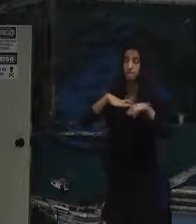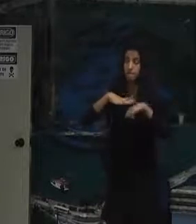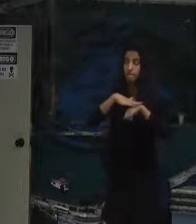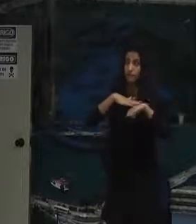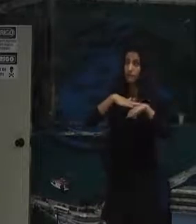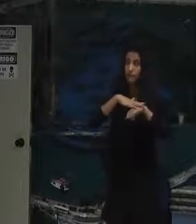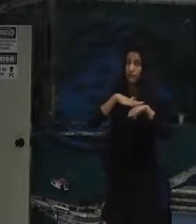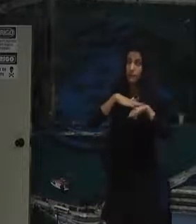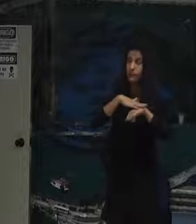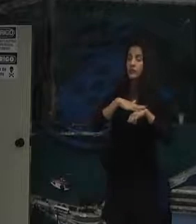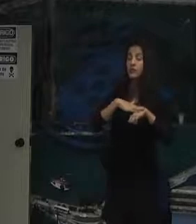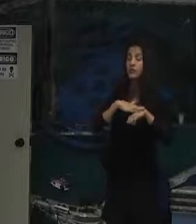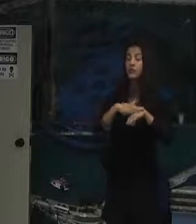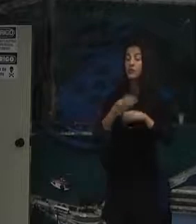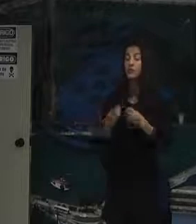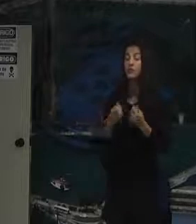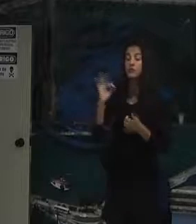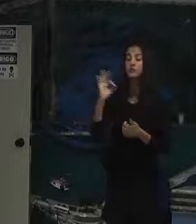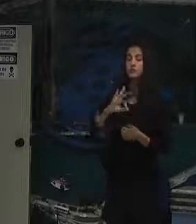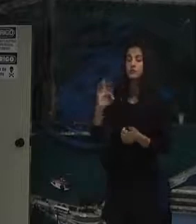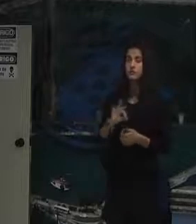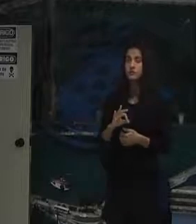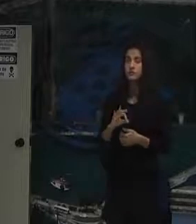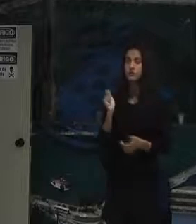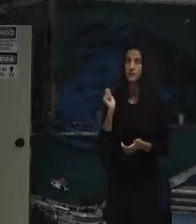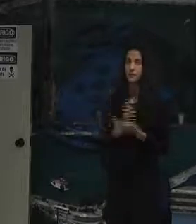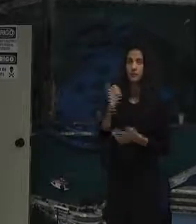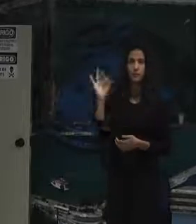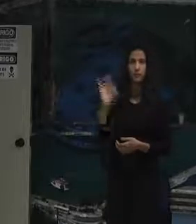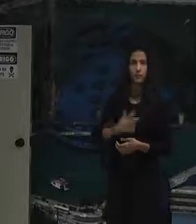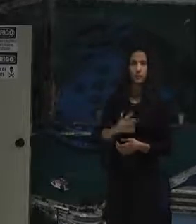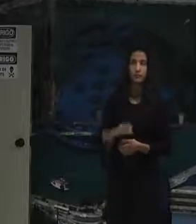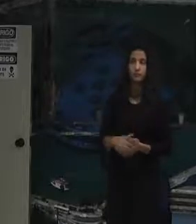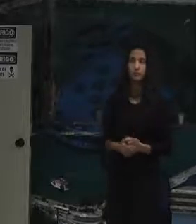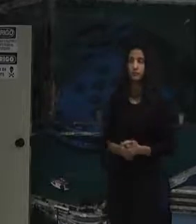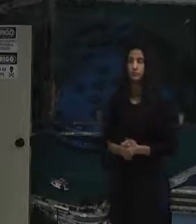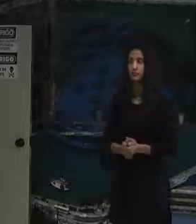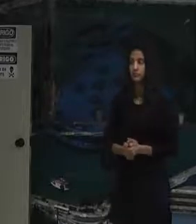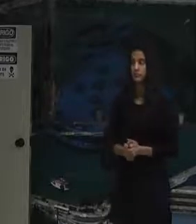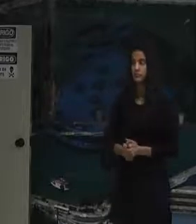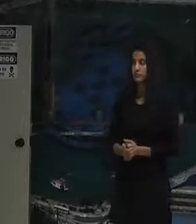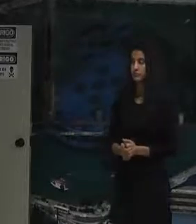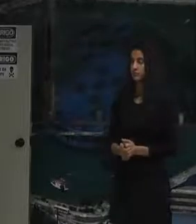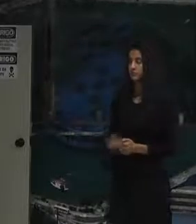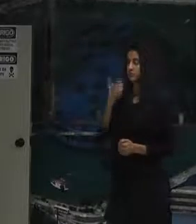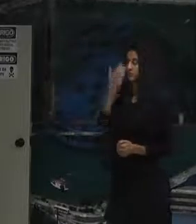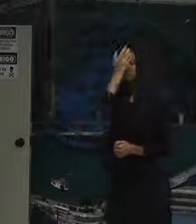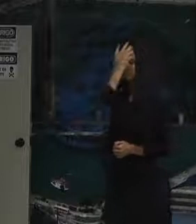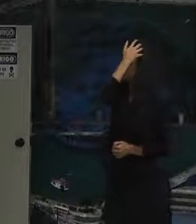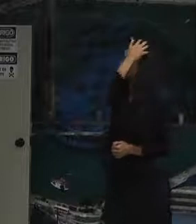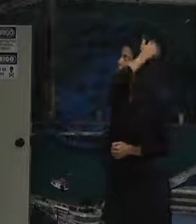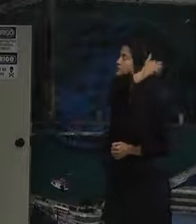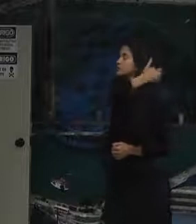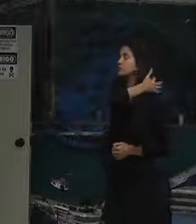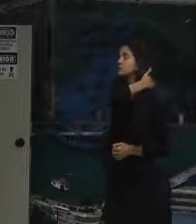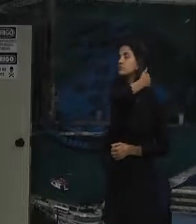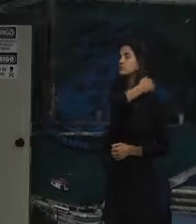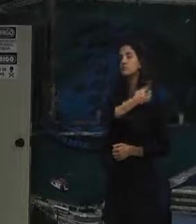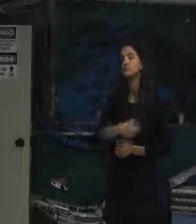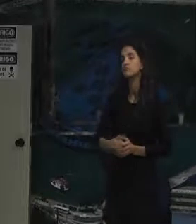precisamos buscar mais esses caminhos para desenvolver esse município economicamente. Ora, a nossa economia,